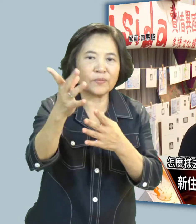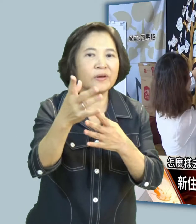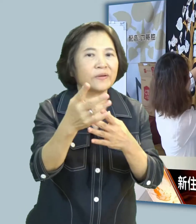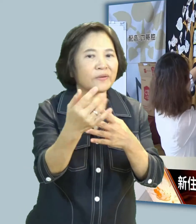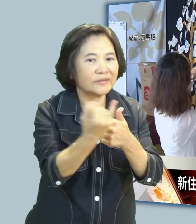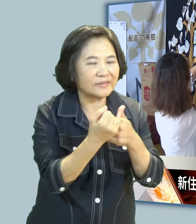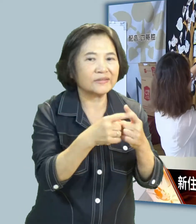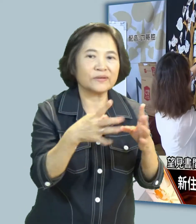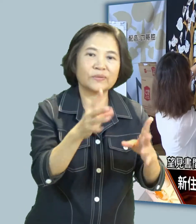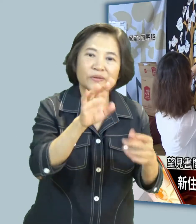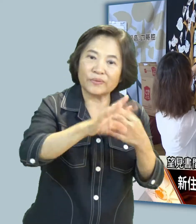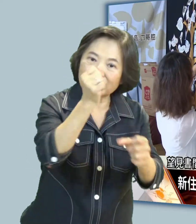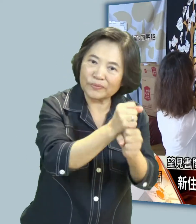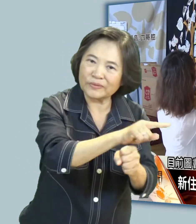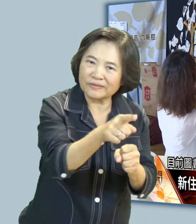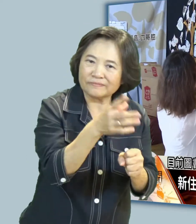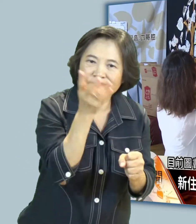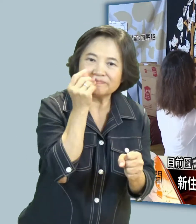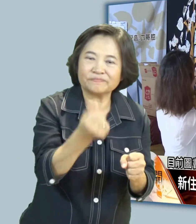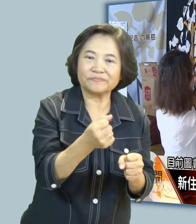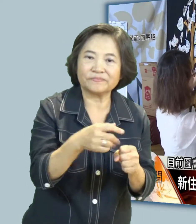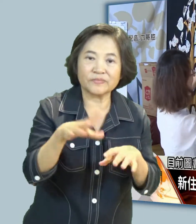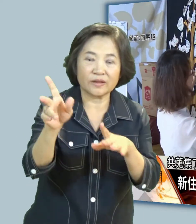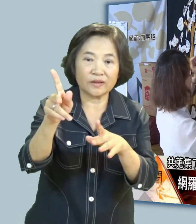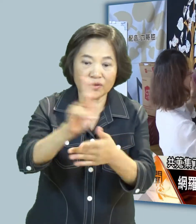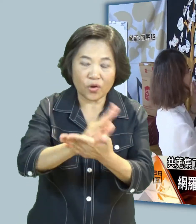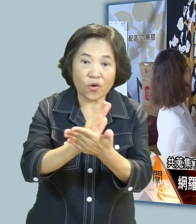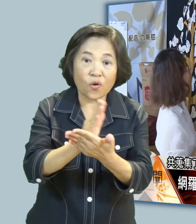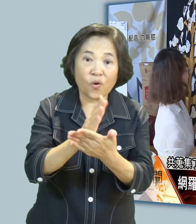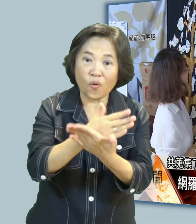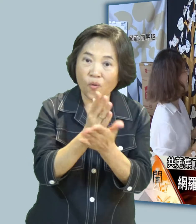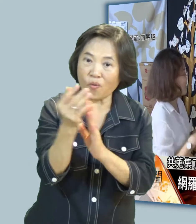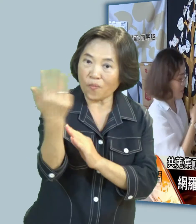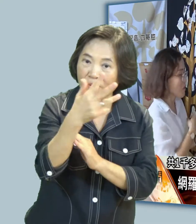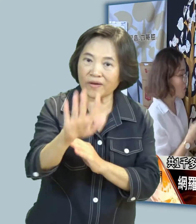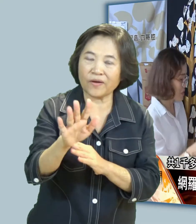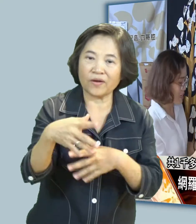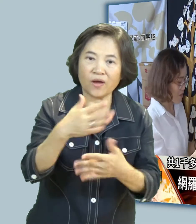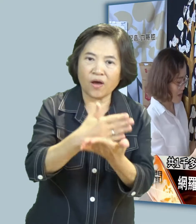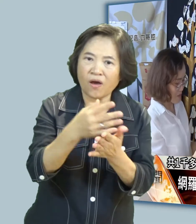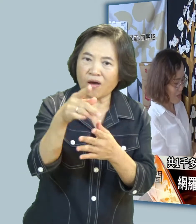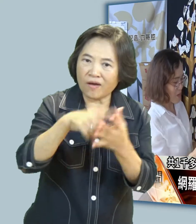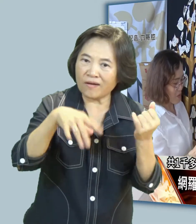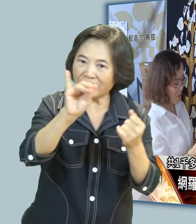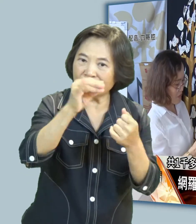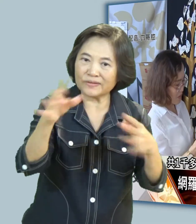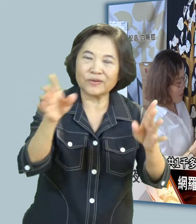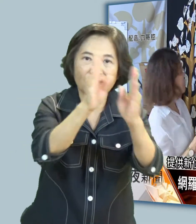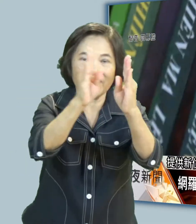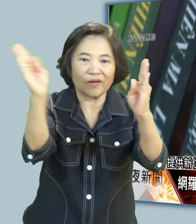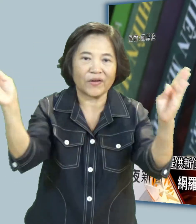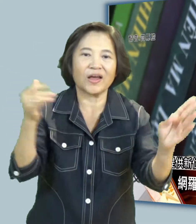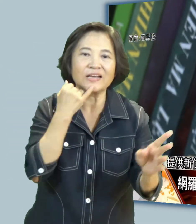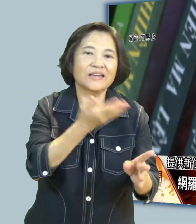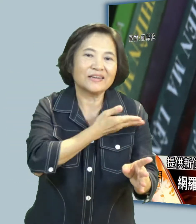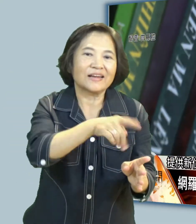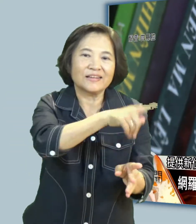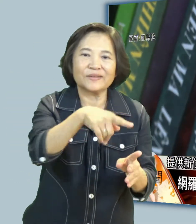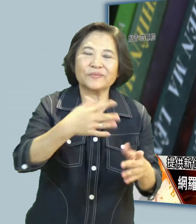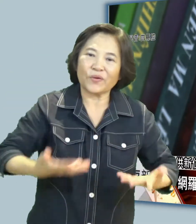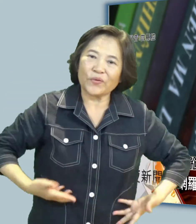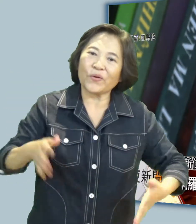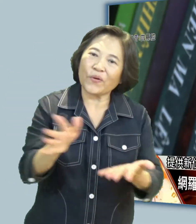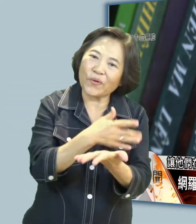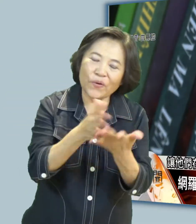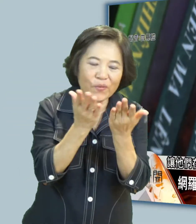议题。 梦见书间讲，一下收的80东南亚国家有1,000人本各种的书，提供新村民同义工休闲一